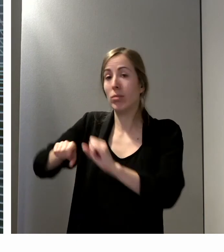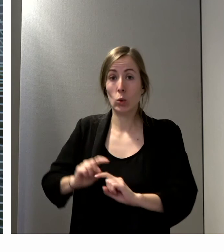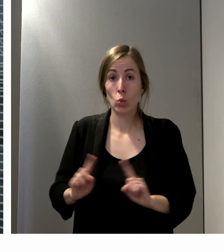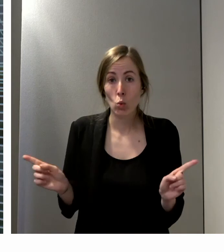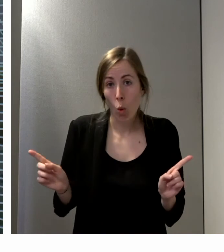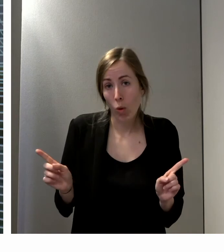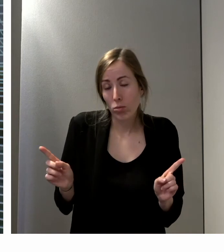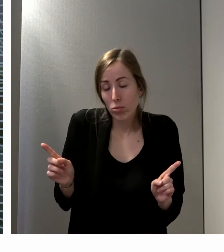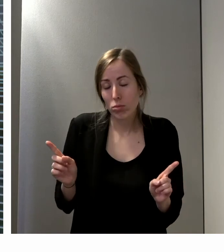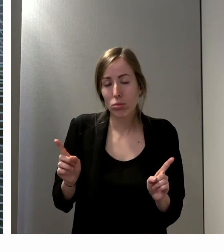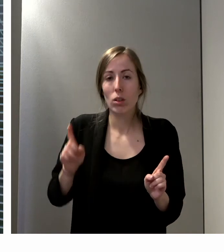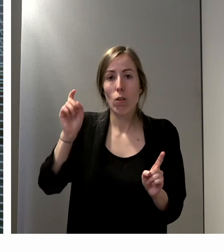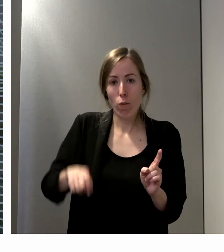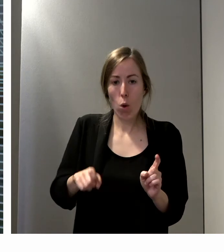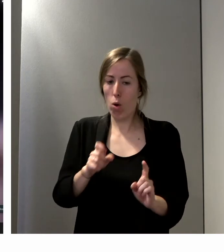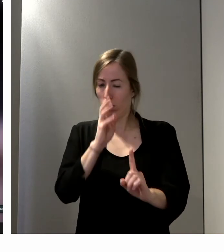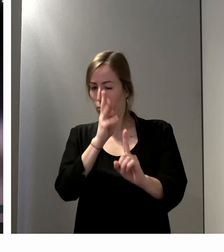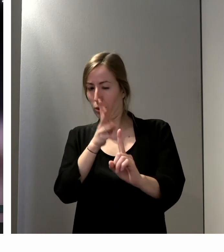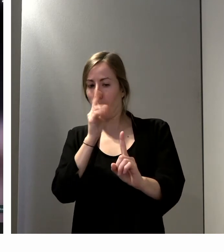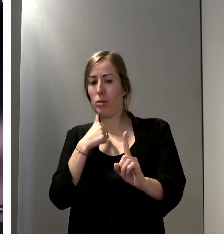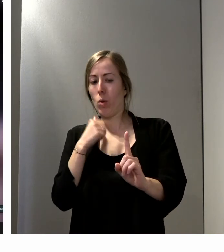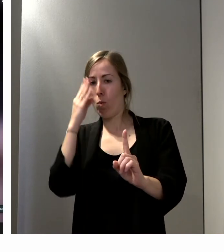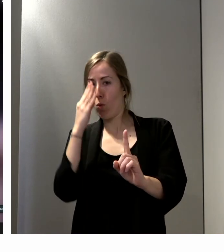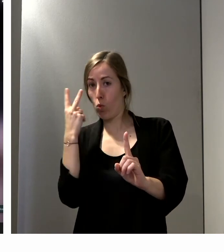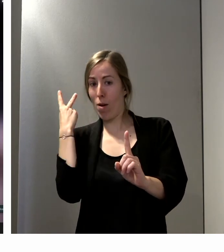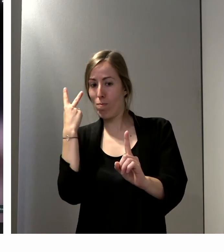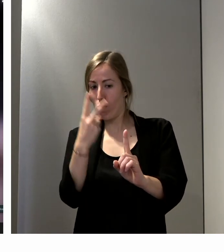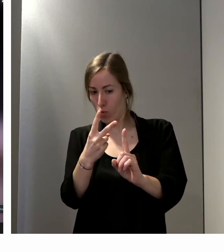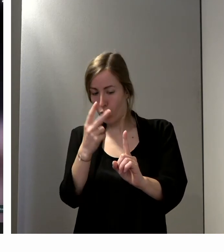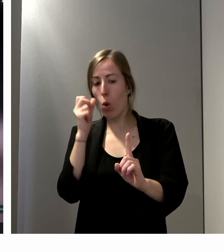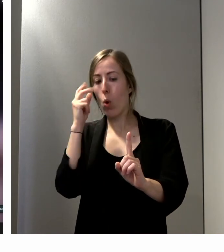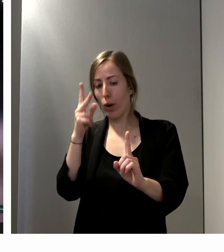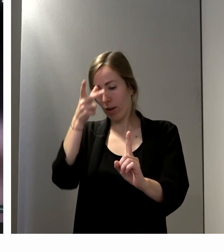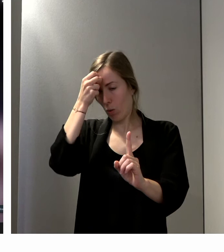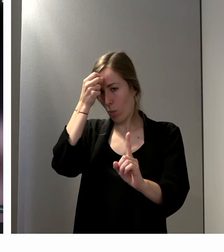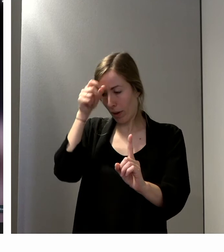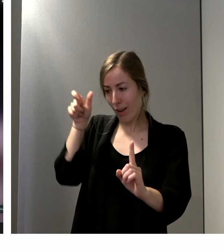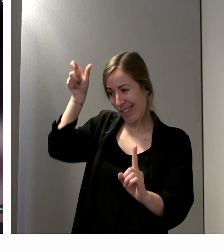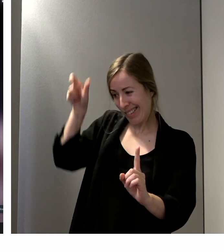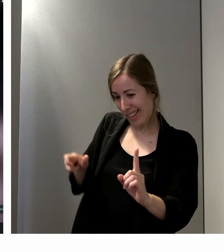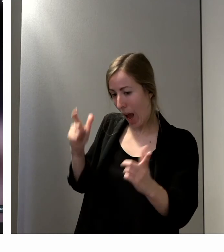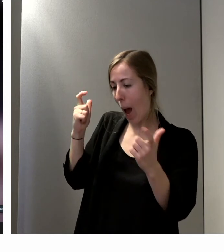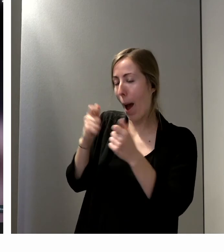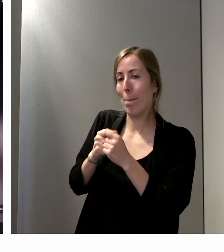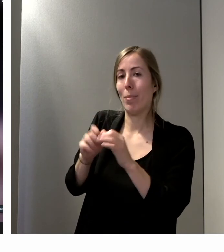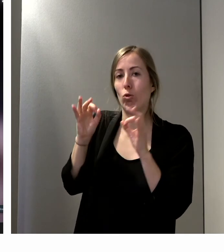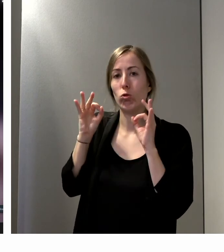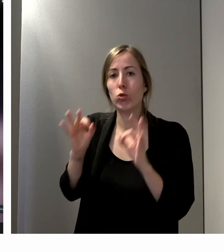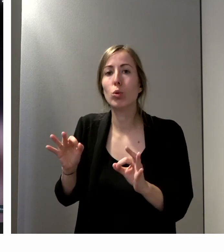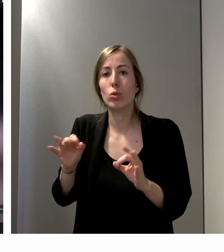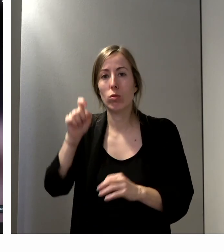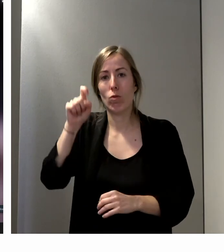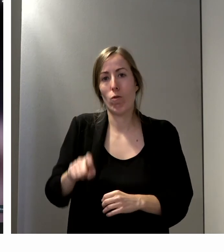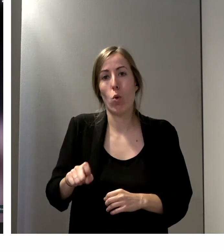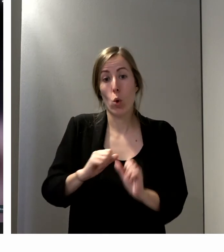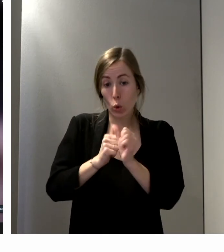Il faut pouvoir être capable d'analyser et de trouver la bonne solution pour chaque